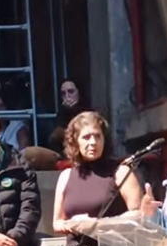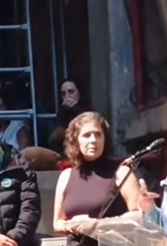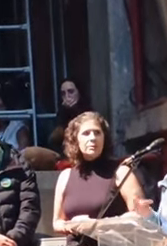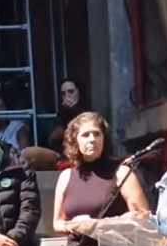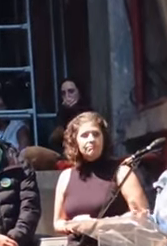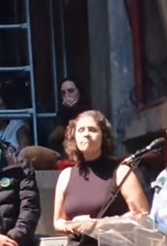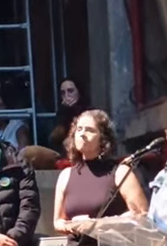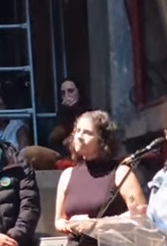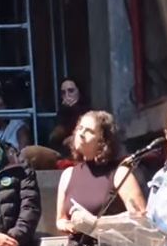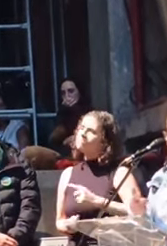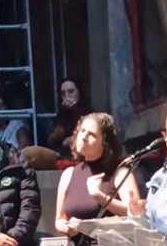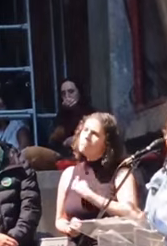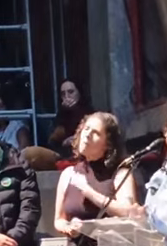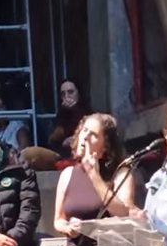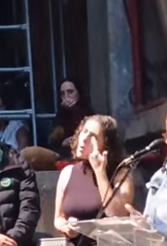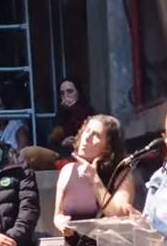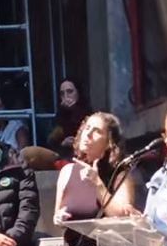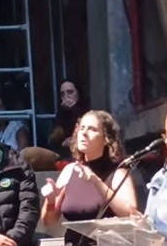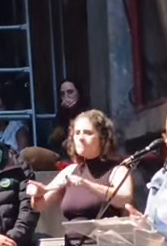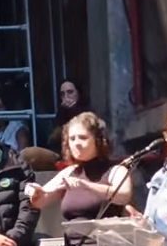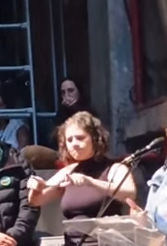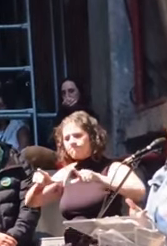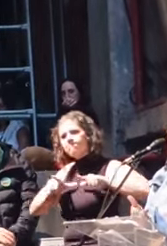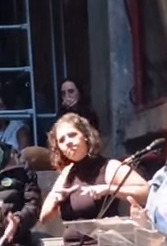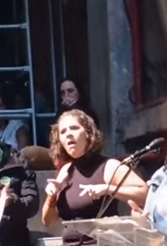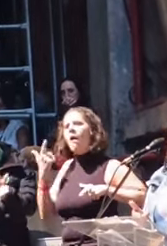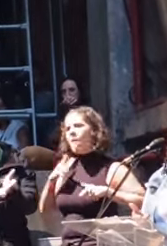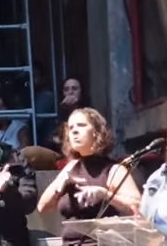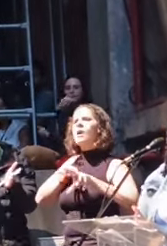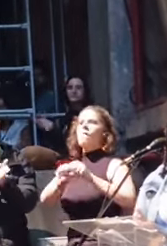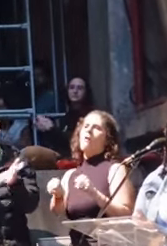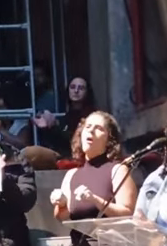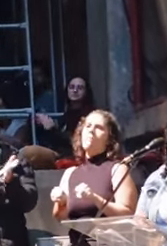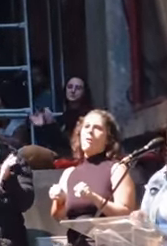Mas a gente vai conseguir que ela tenha o diploma dela.